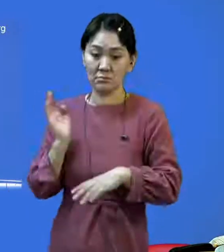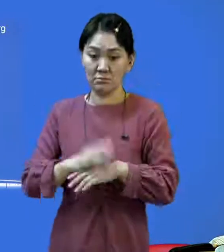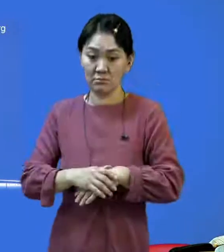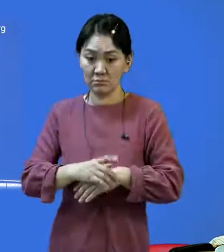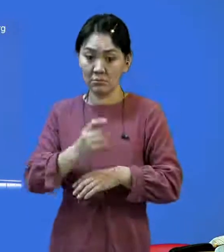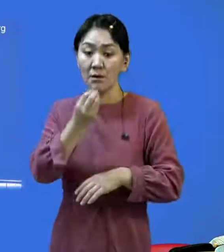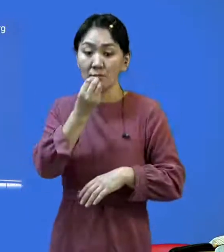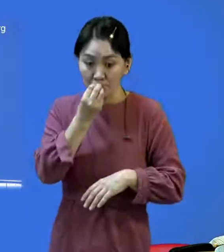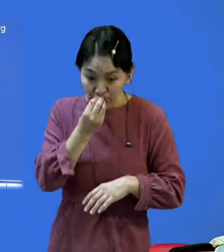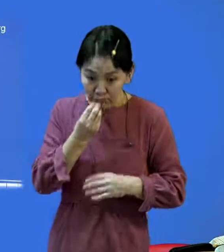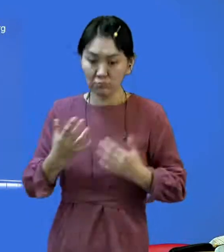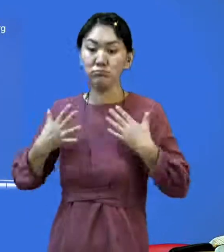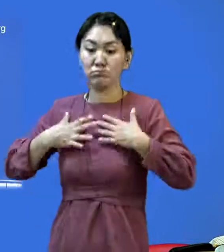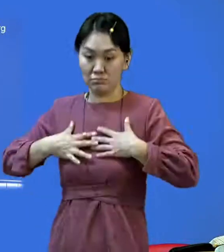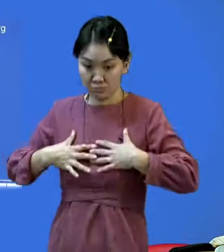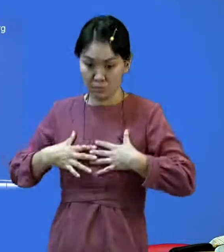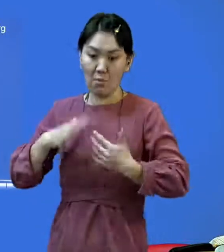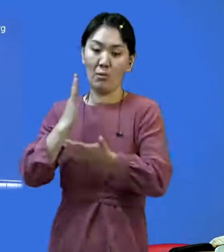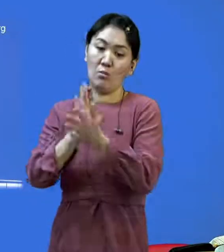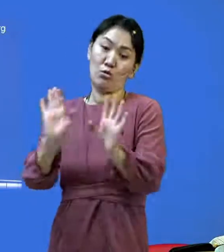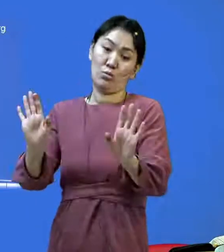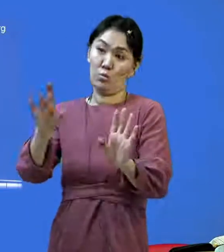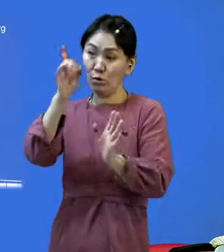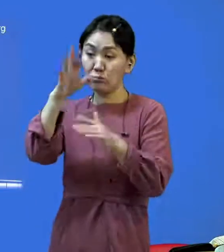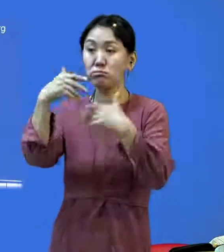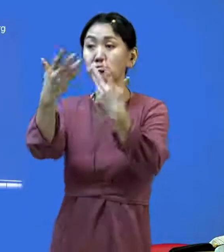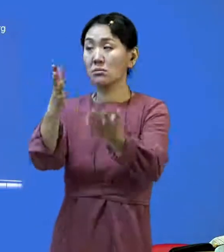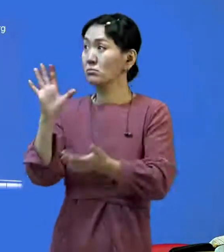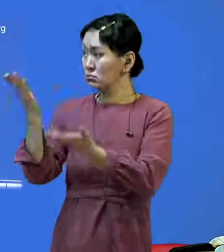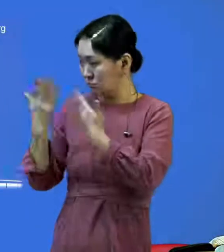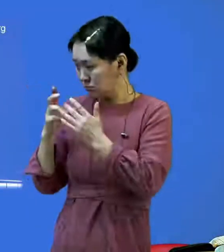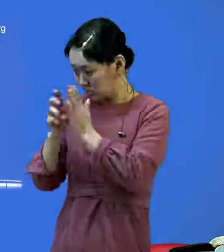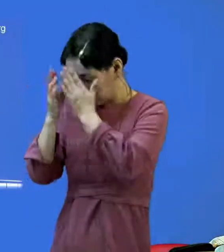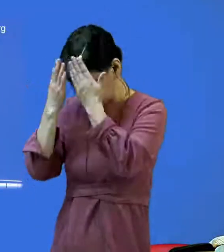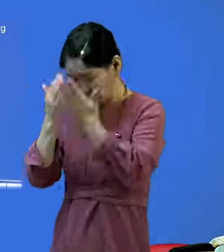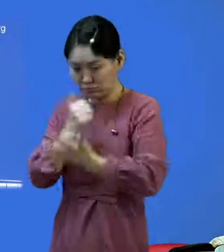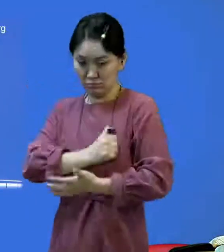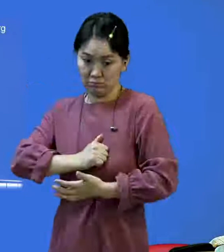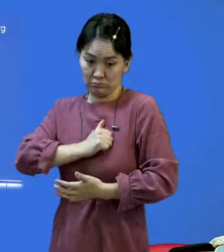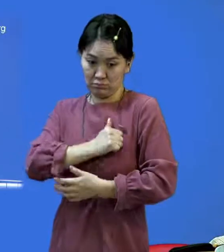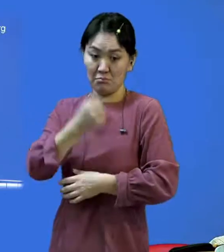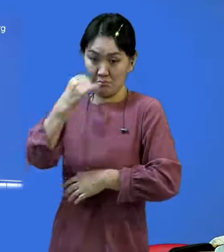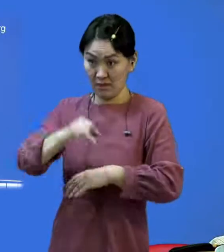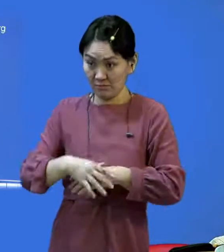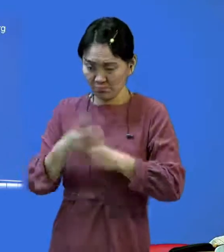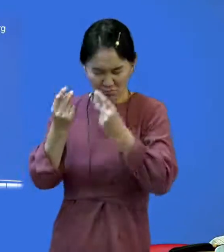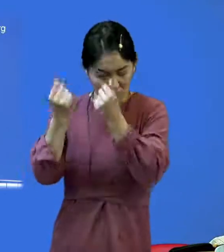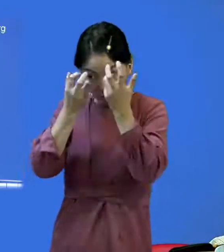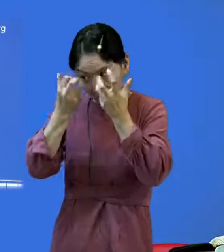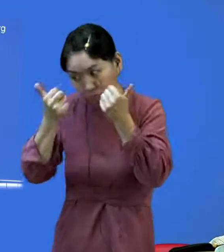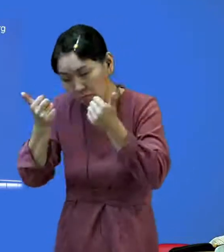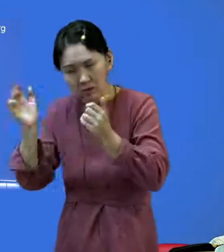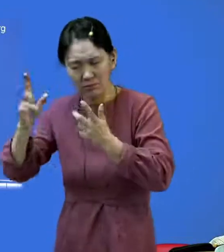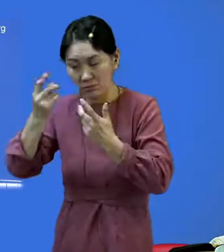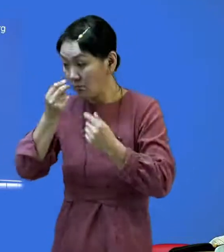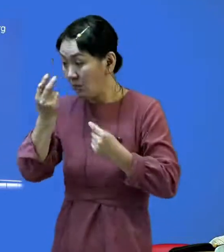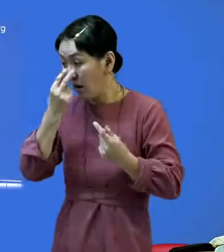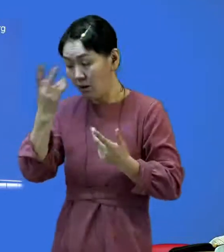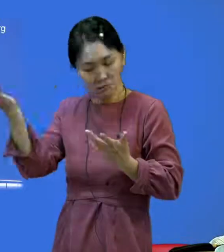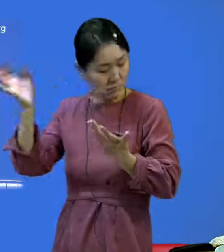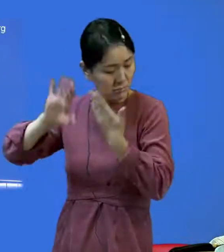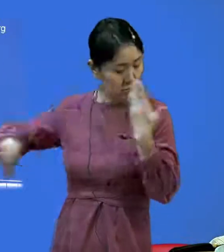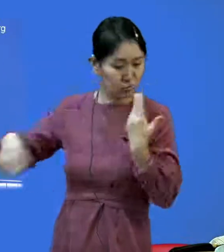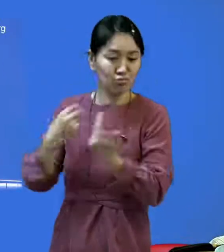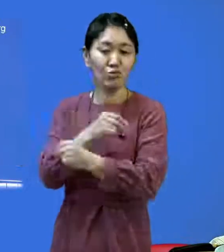юм, өмсөх юм байвал тэр бурхны өгснөөр сэтгэл хангалуун бай. Мөнгийг хайрлахаас чөлөөтэй бай. Бага юм дээр